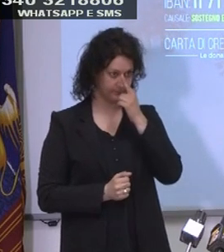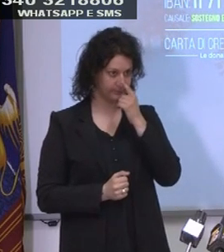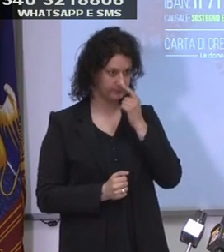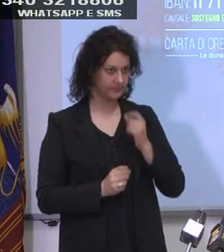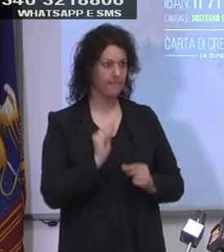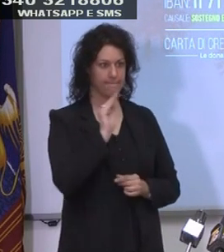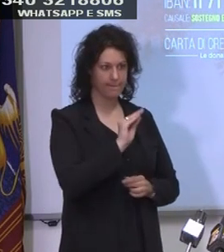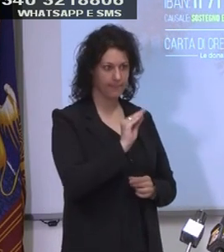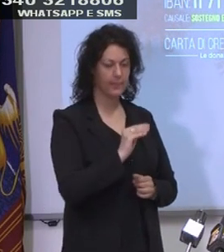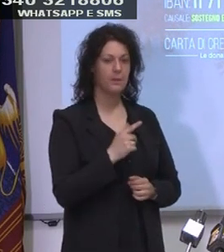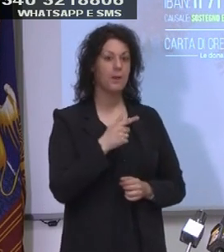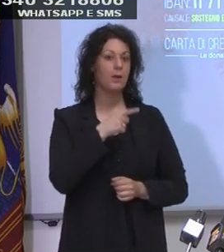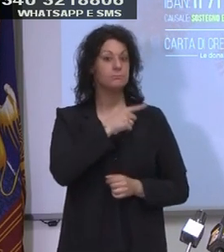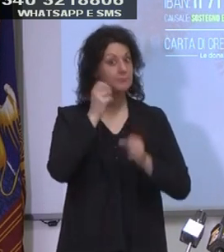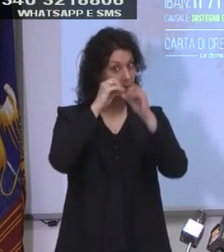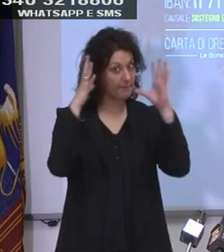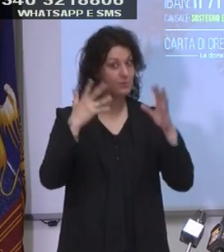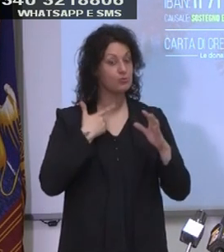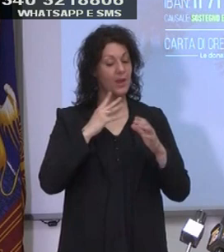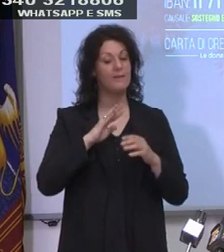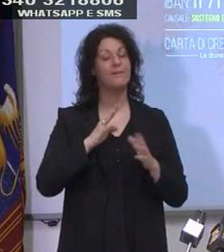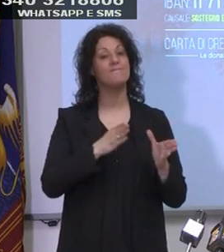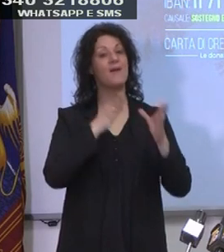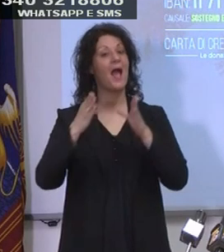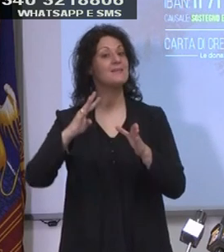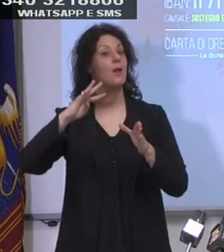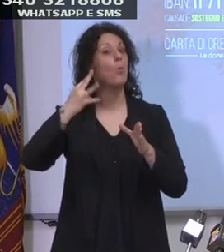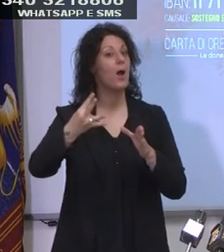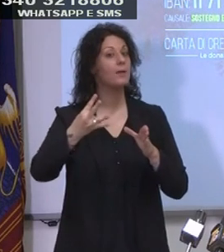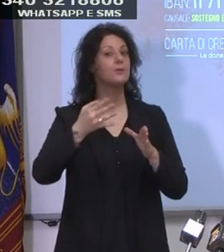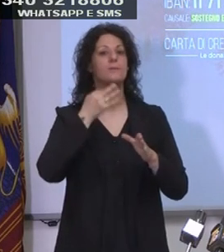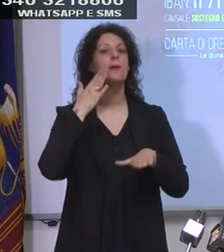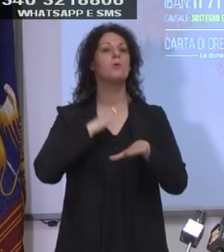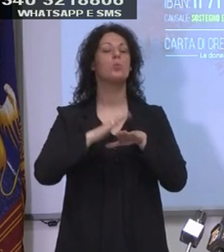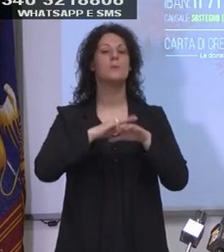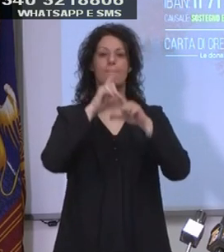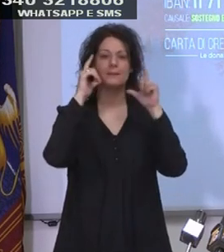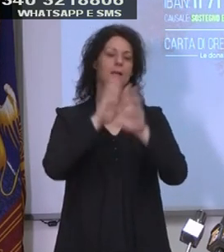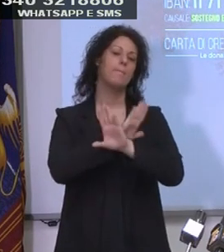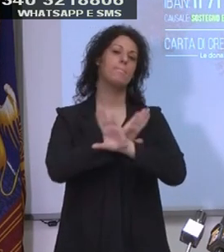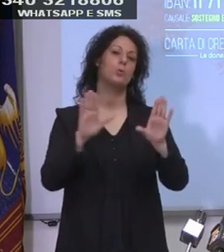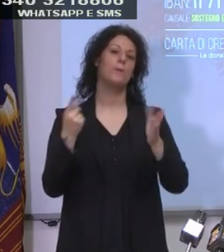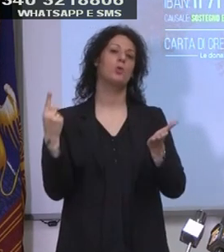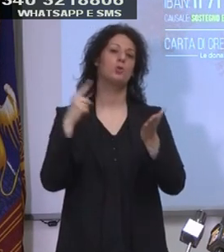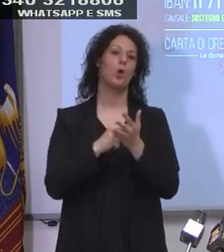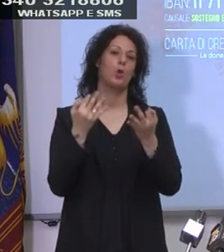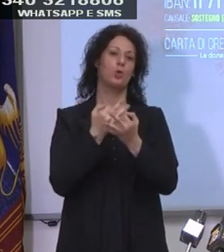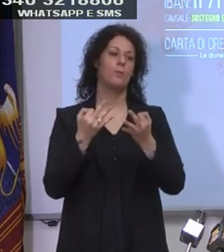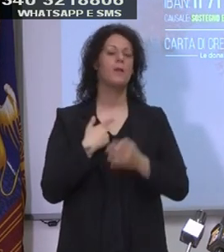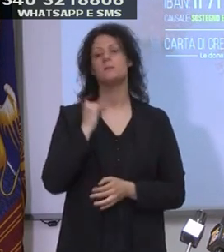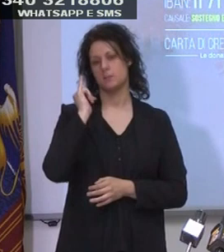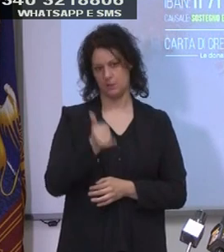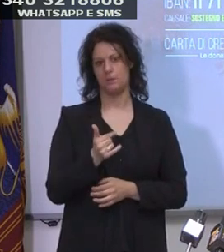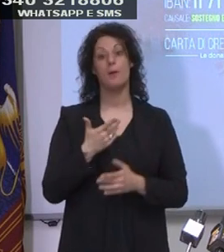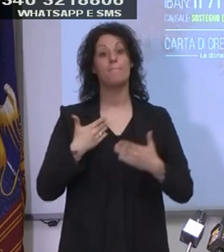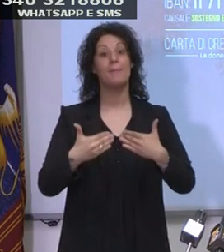Immagini una fase 4 senza mascherine di completo ritorno alla normalità? Sì, non è breve, ma ci sarà.